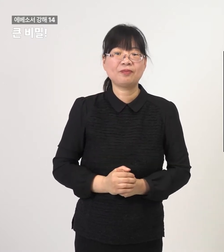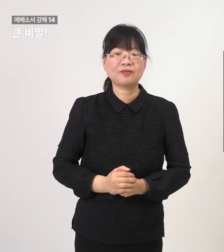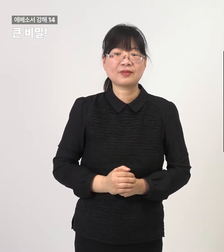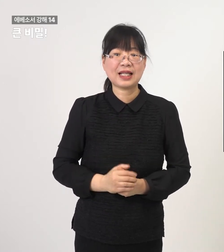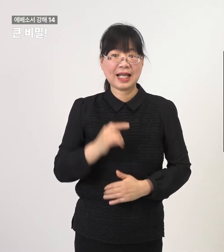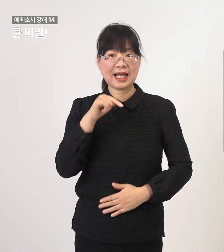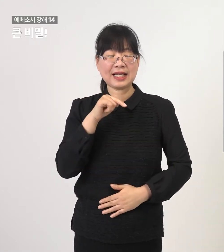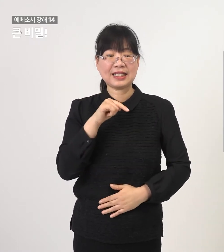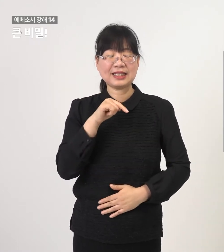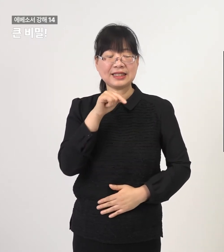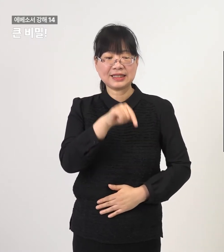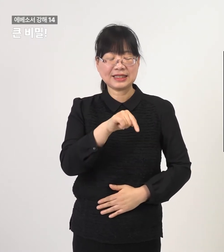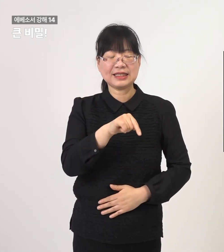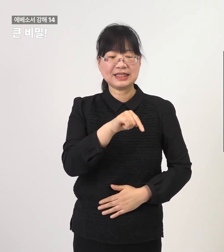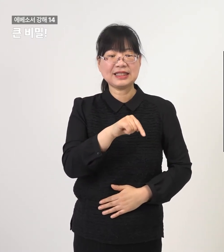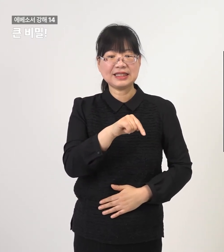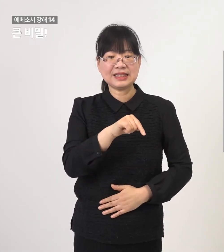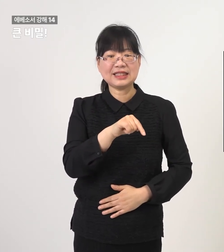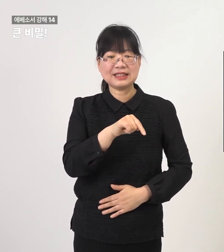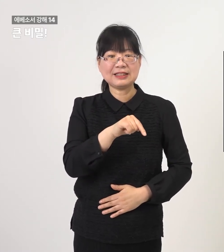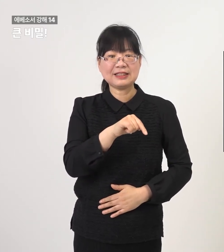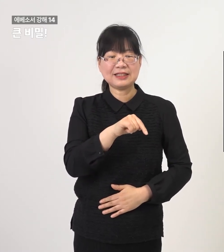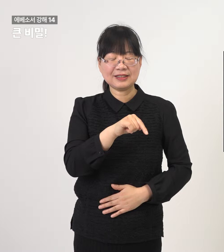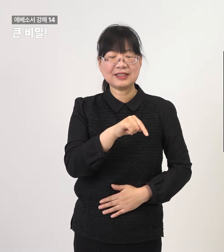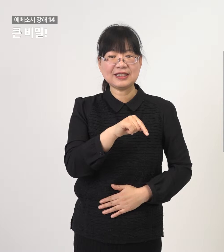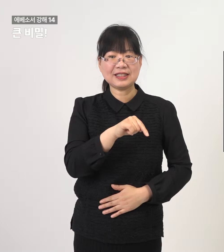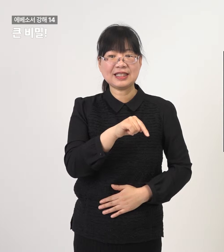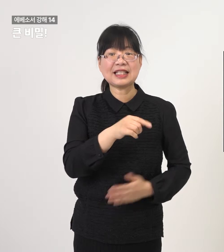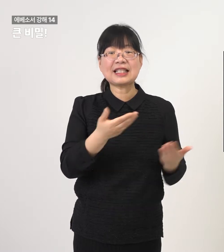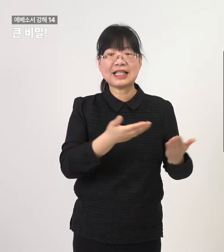이 싸움은 영적인 싸움이에요.